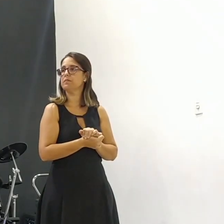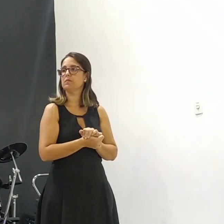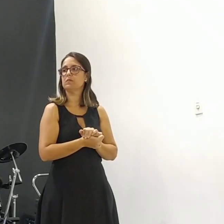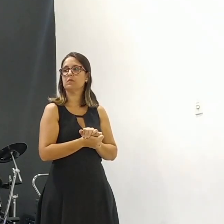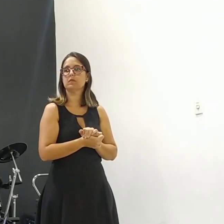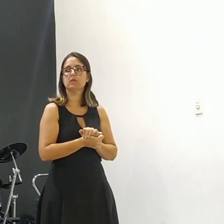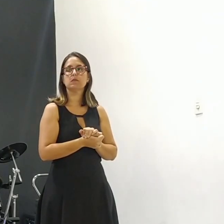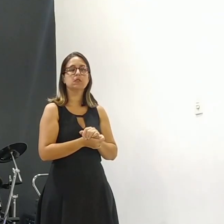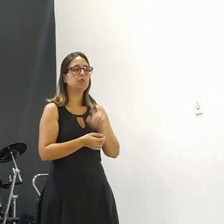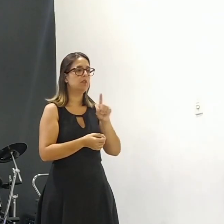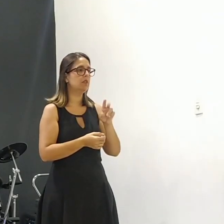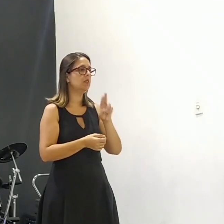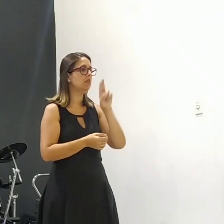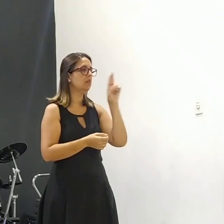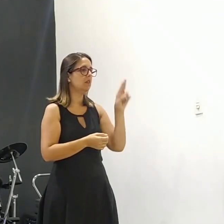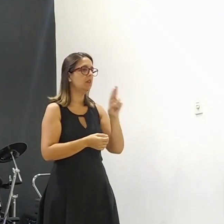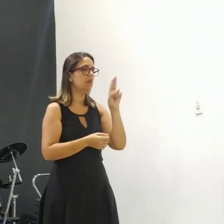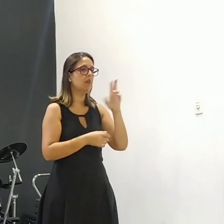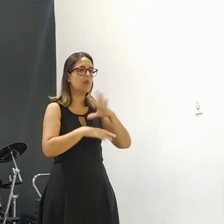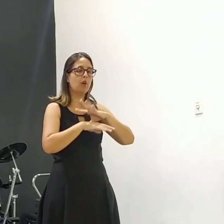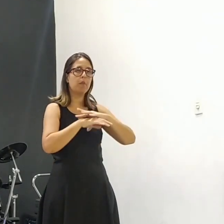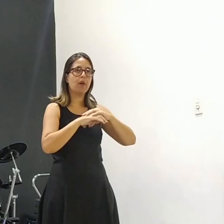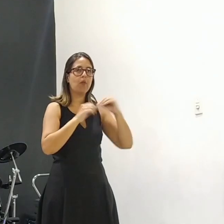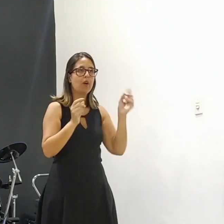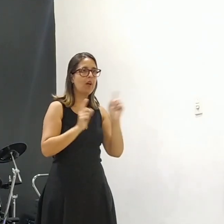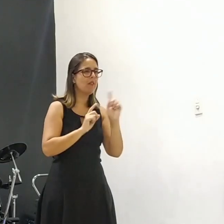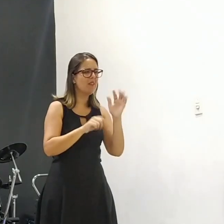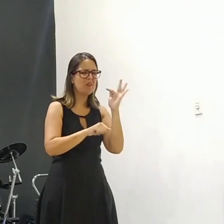Você vai ser usado para curar e não para machucar.